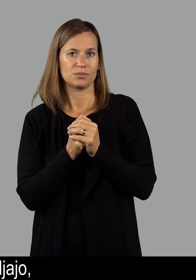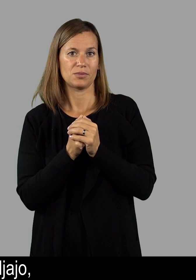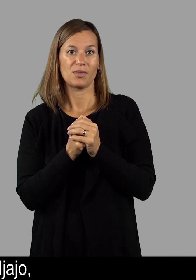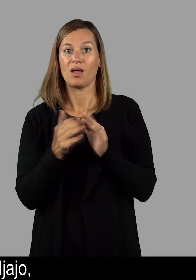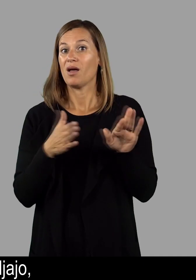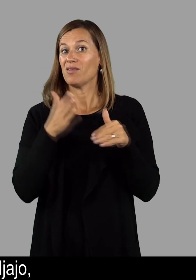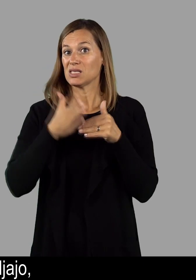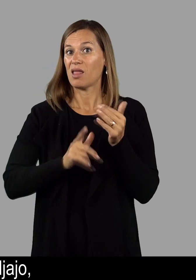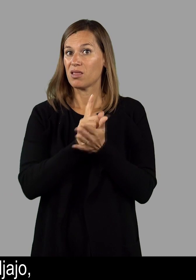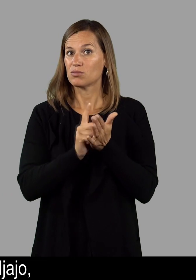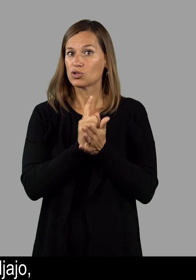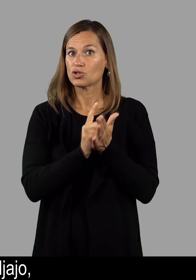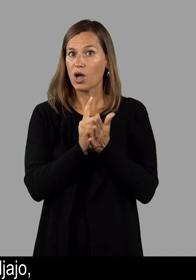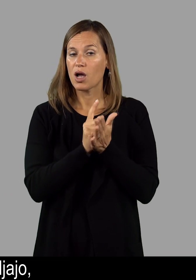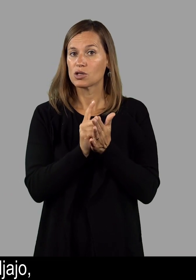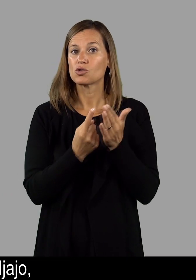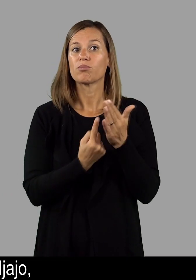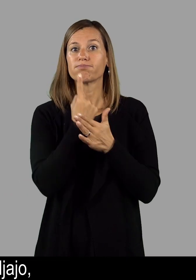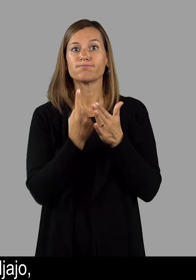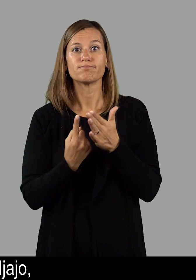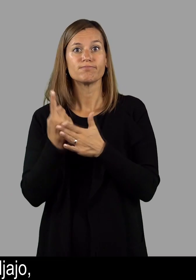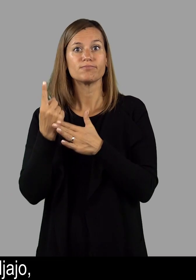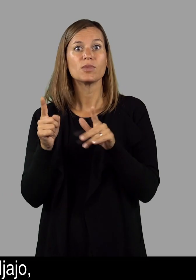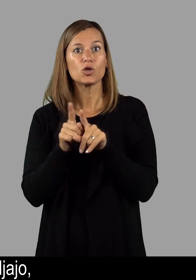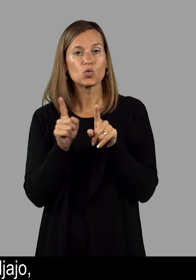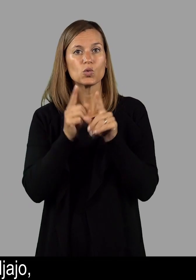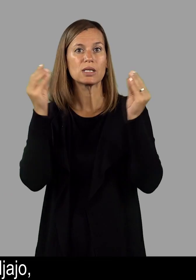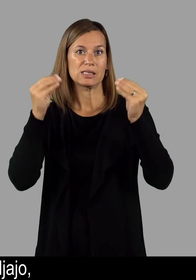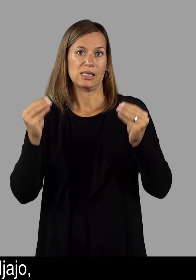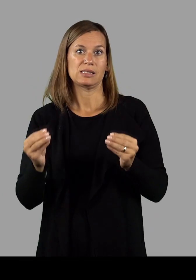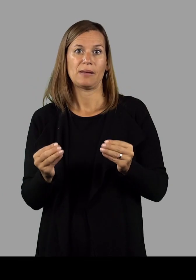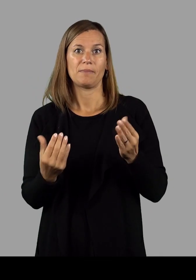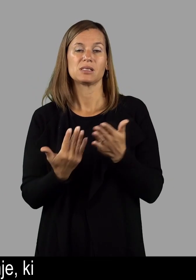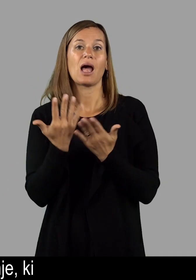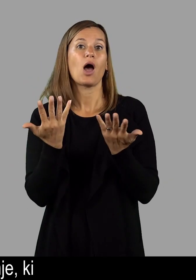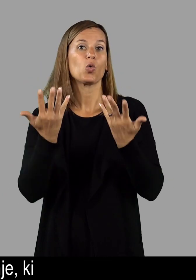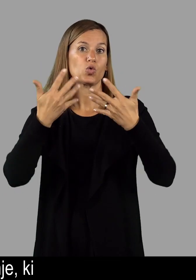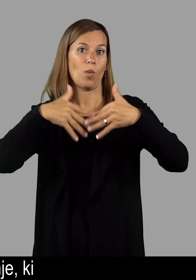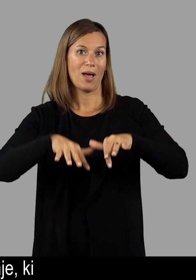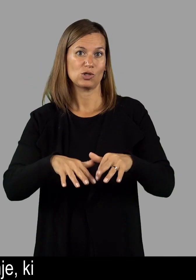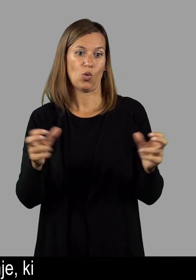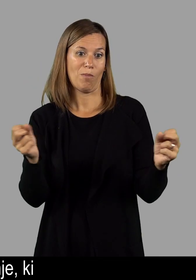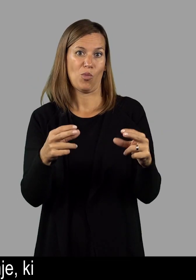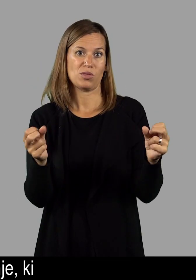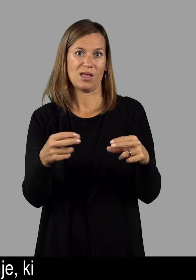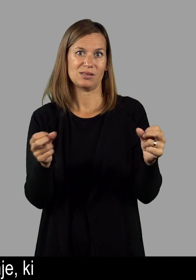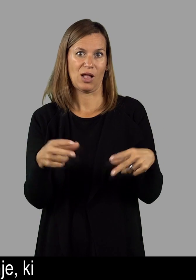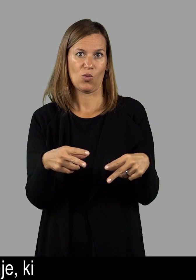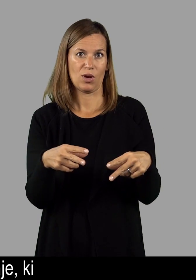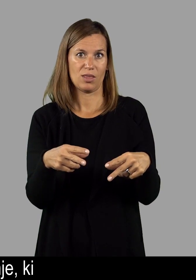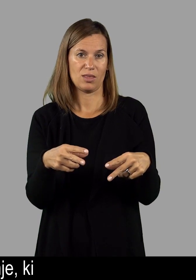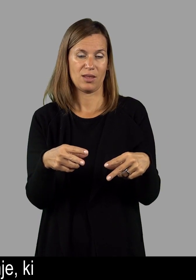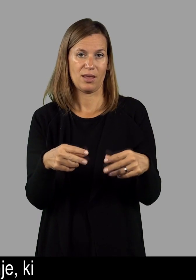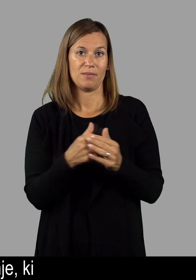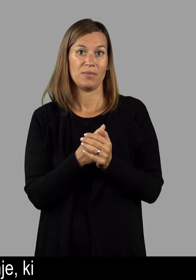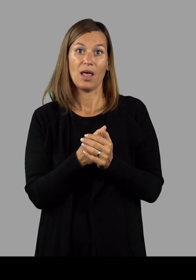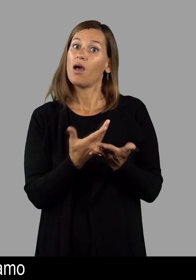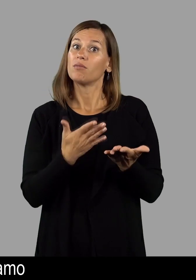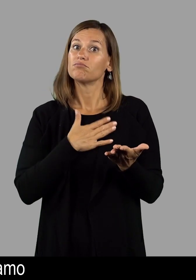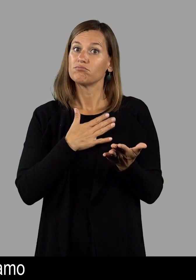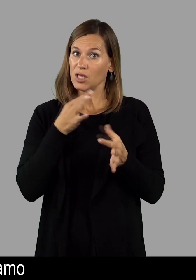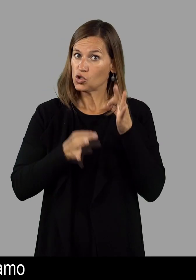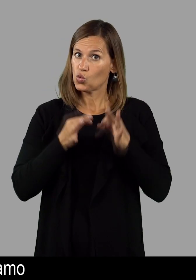V zadnjem času, kot sem že omenil, pa se pojavljajo tudi sistemi za avtomatsko podnaslavljanje. Glede